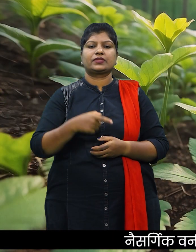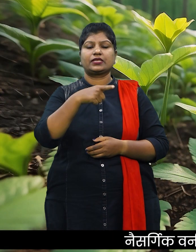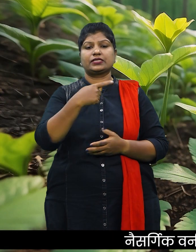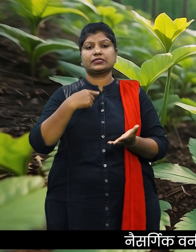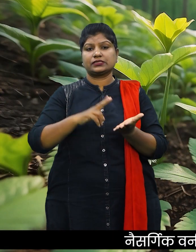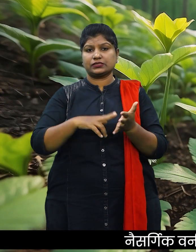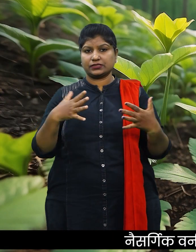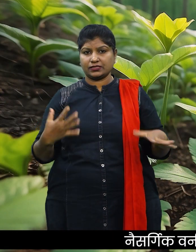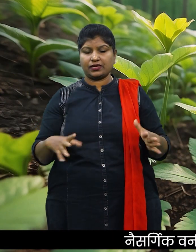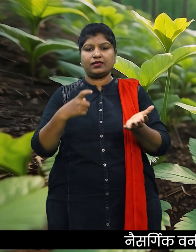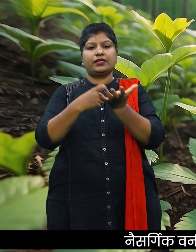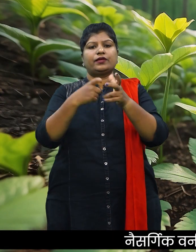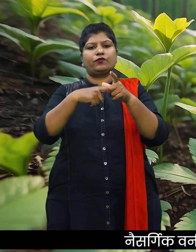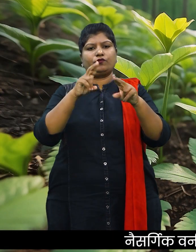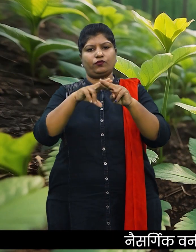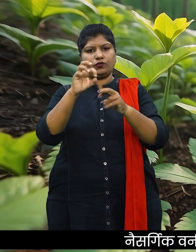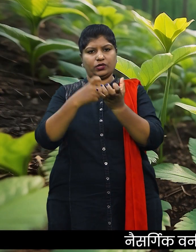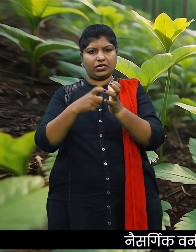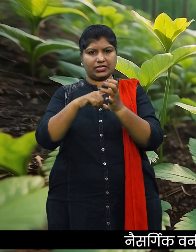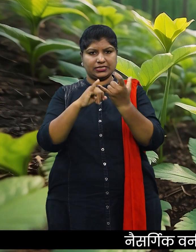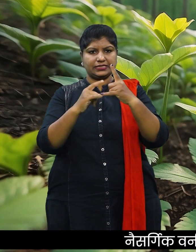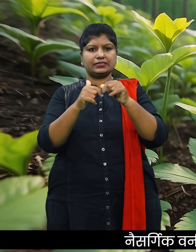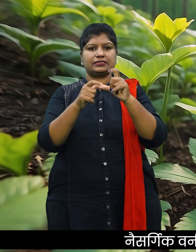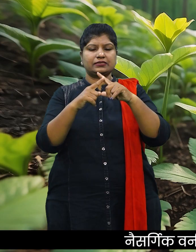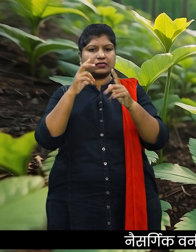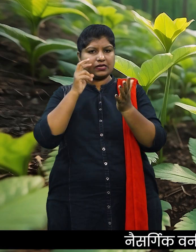नैसर्गिक वनीकरणात मानवाची भूमिका नसते.